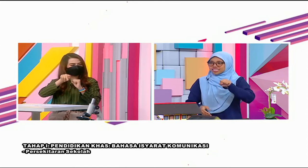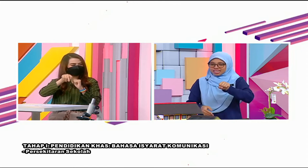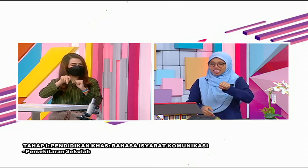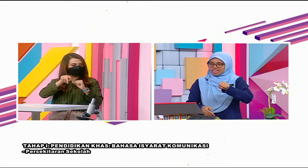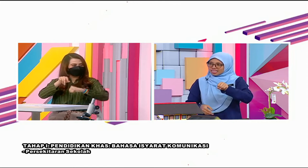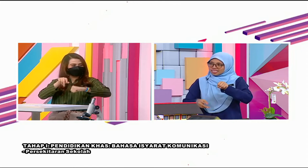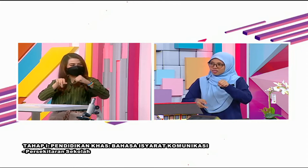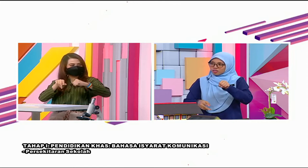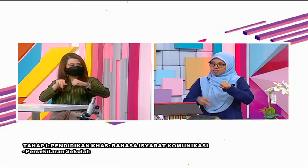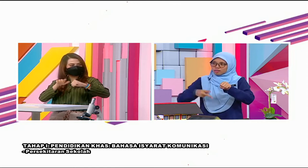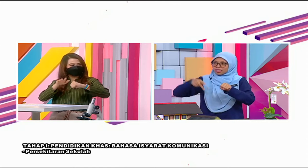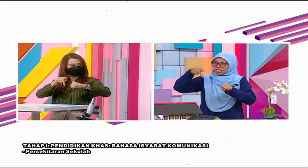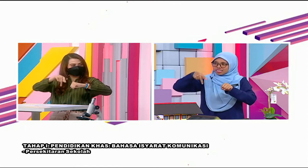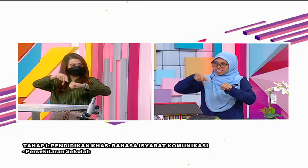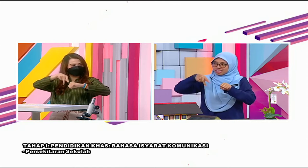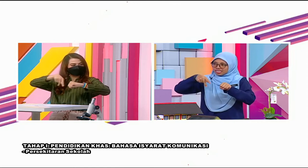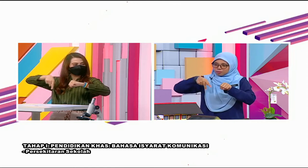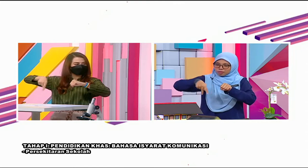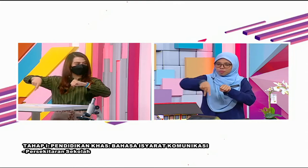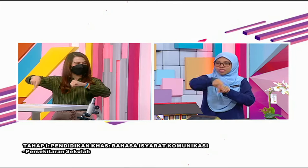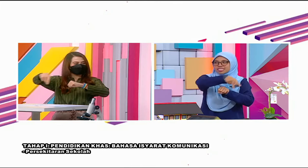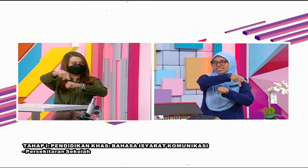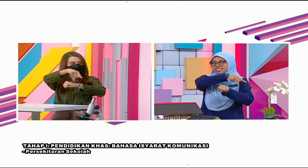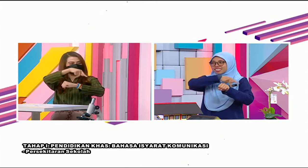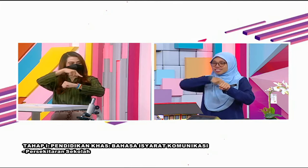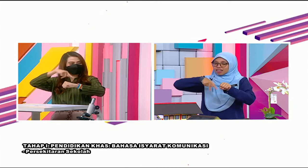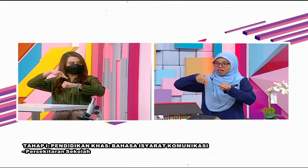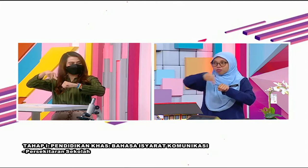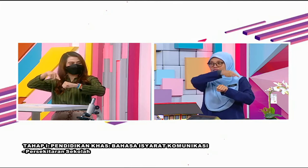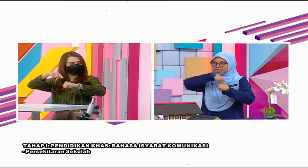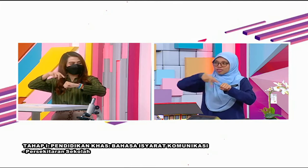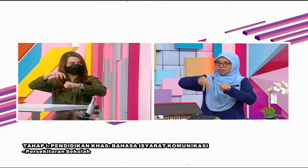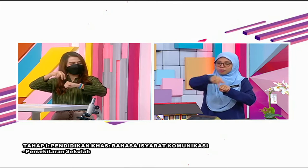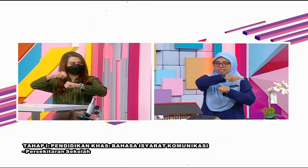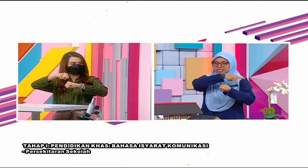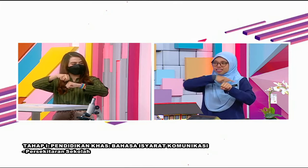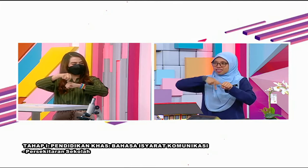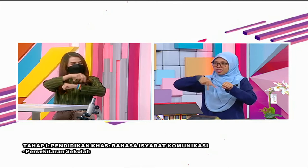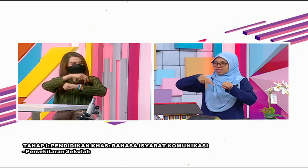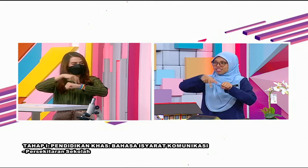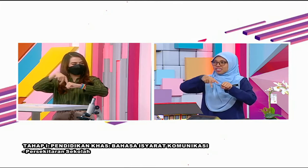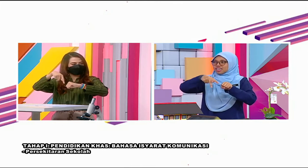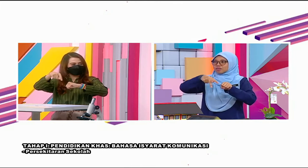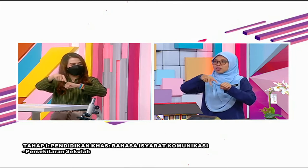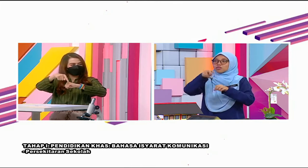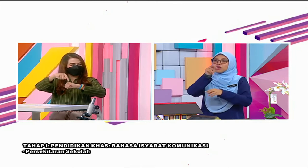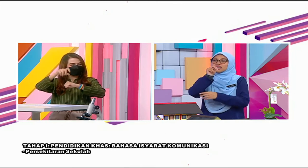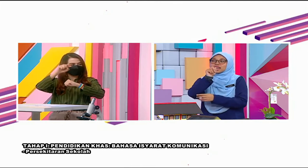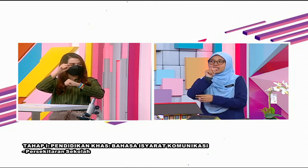Sekitar S. Tutup. Ni tangan kita P pusing je sekitar. Pusing kat situ kan sekitar. Patut imbuhan an